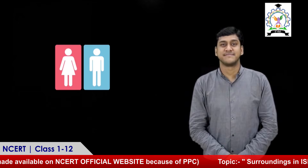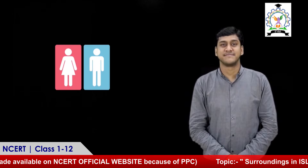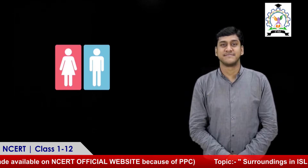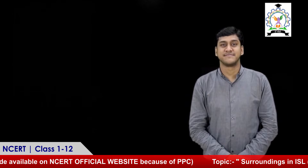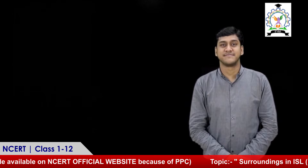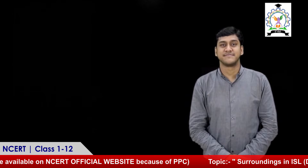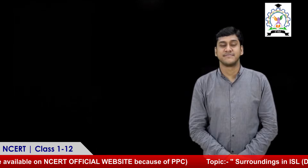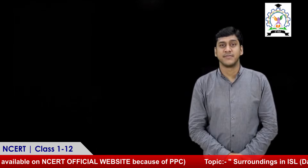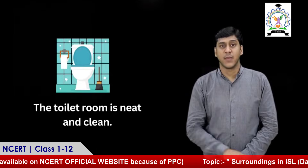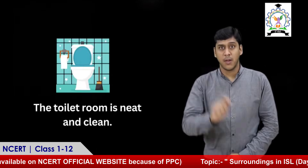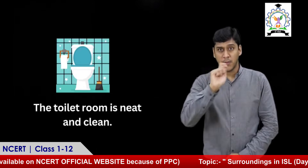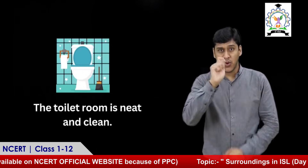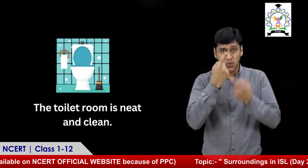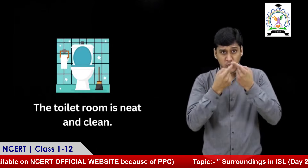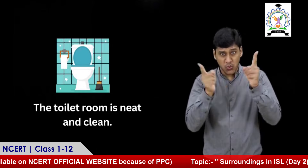है, शौचालय।